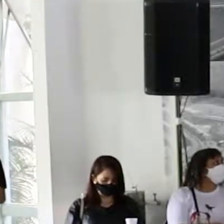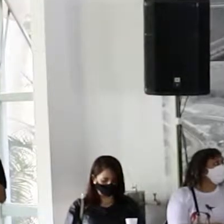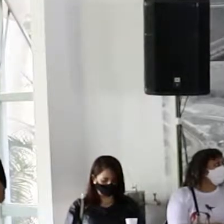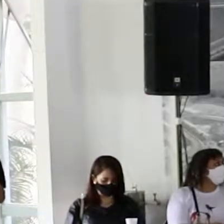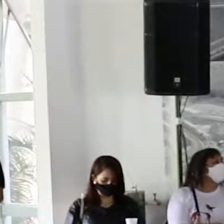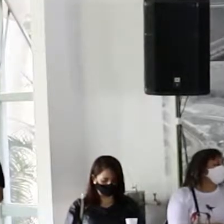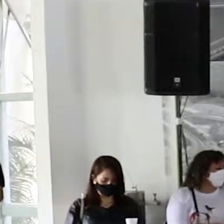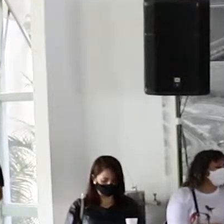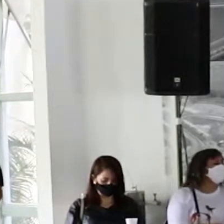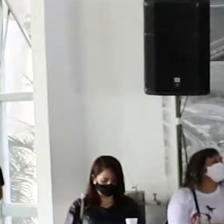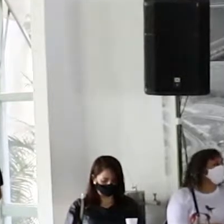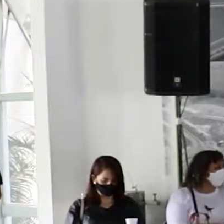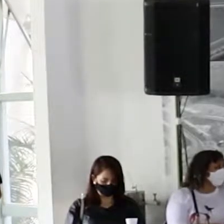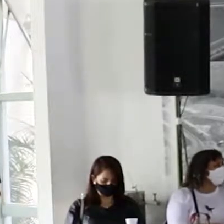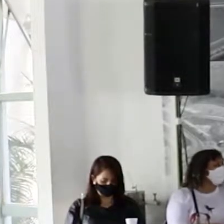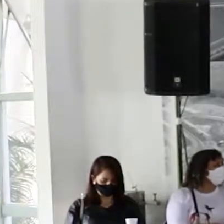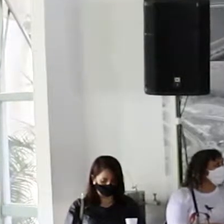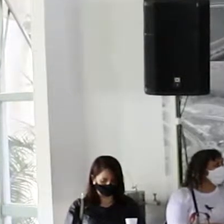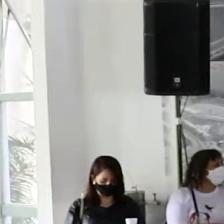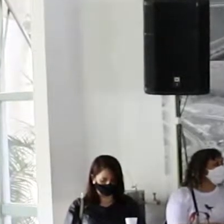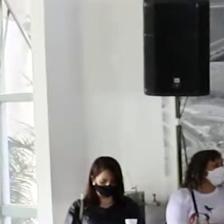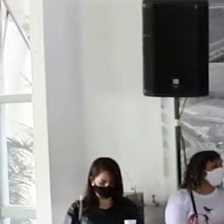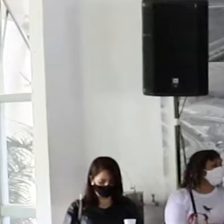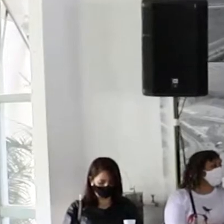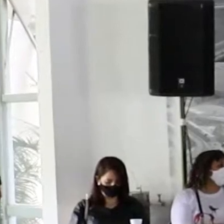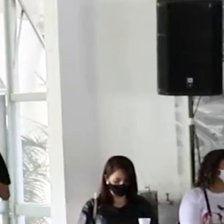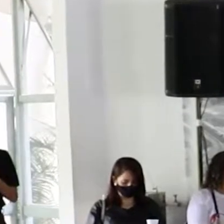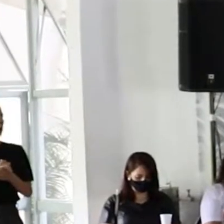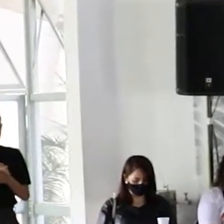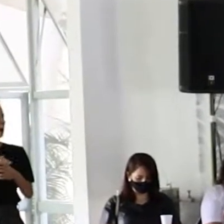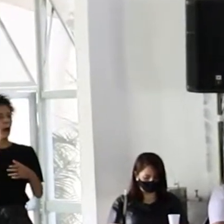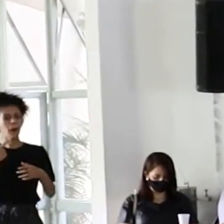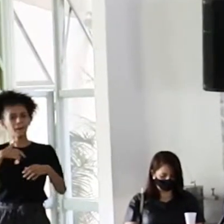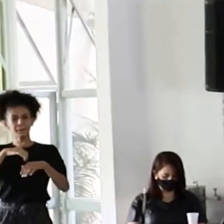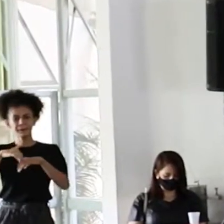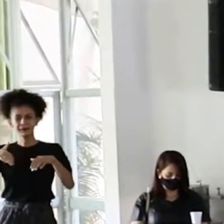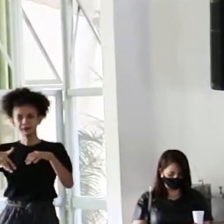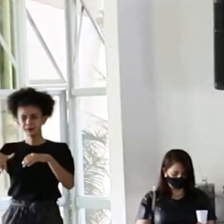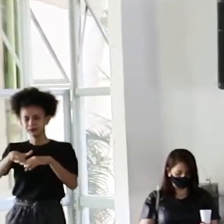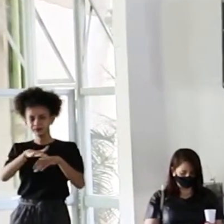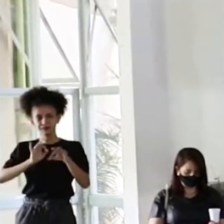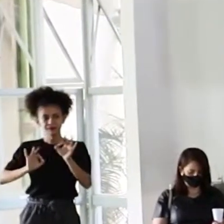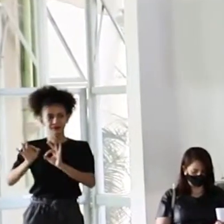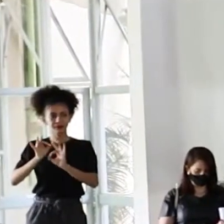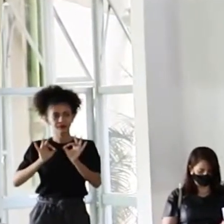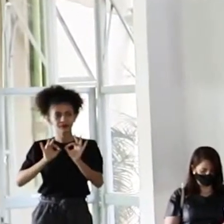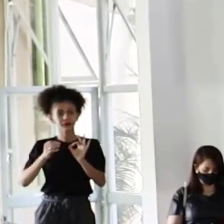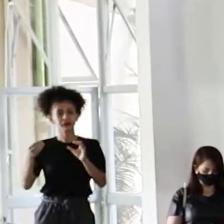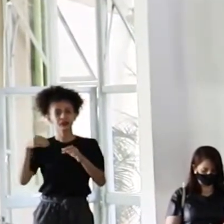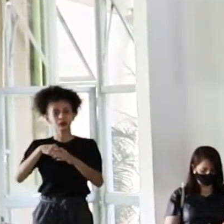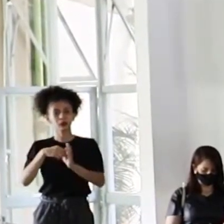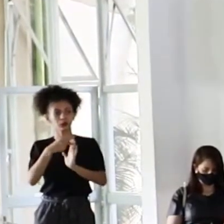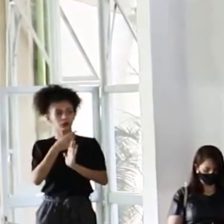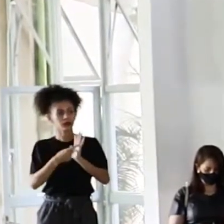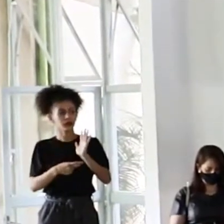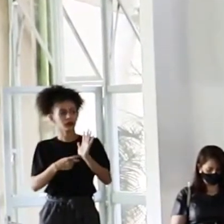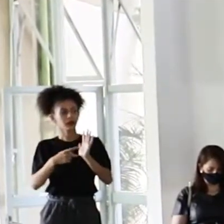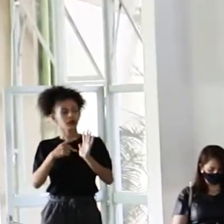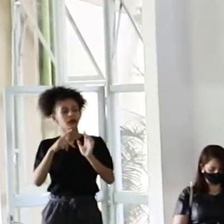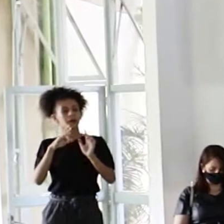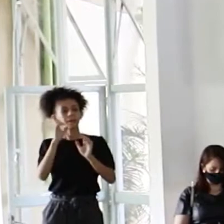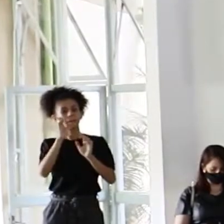preparamos o terreno e entrei no programa Brasil profissionalizado que nós motivos escolas técnicas em Brasil 2013